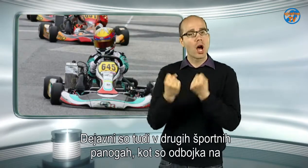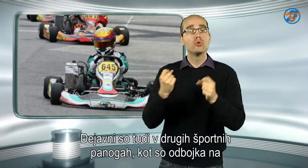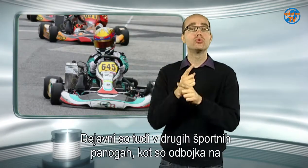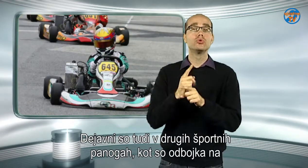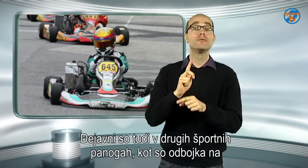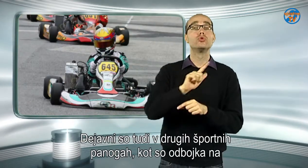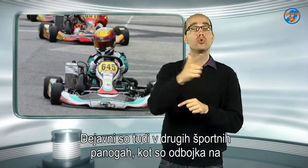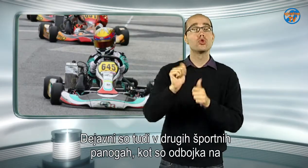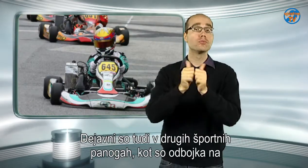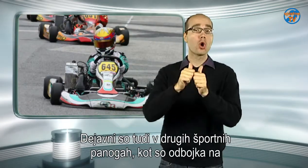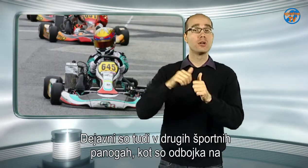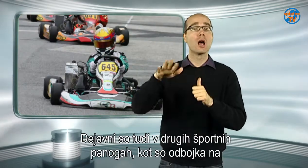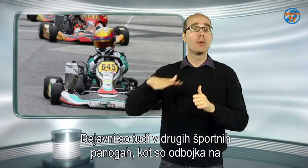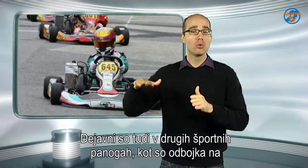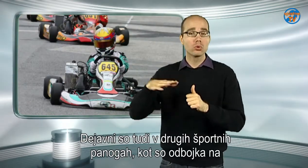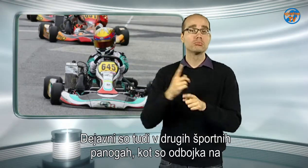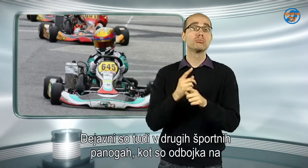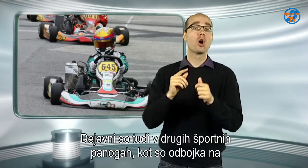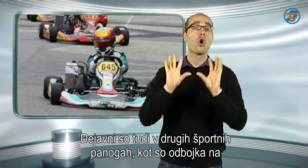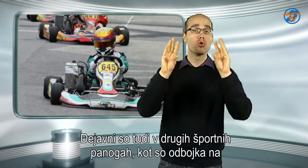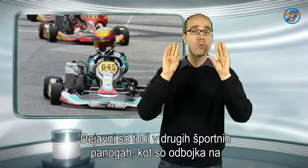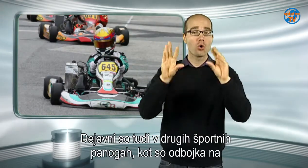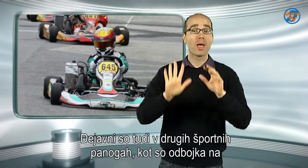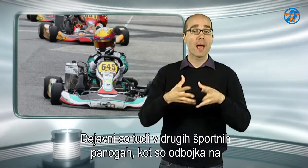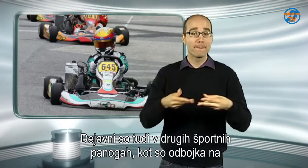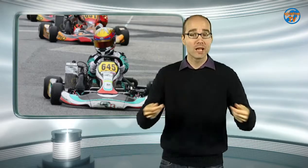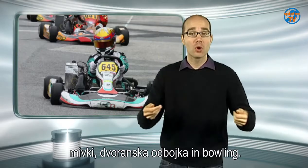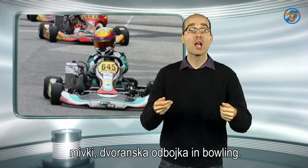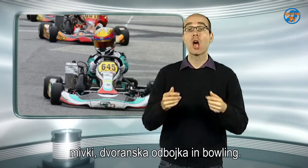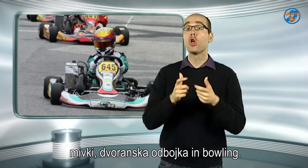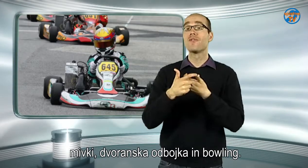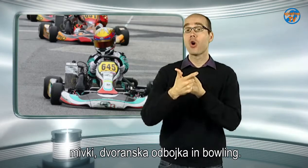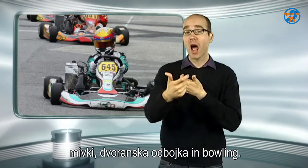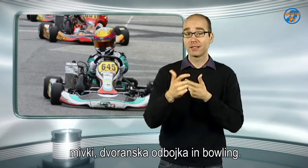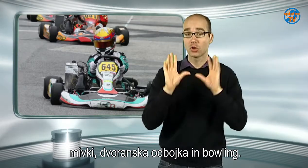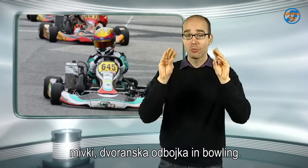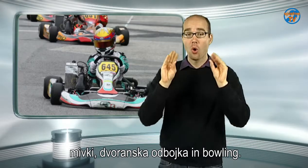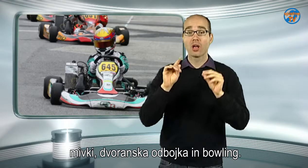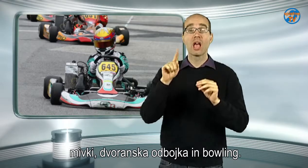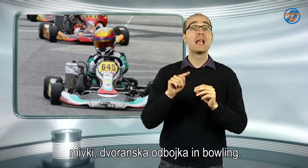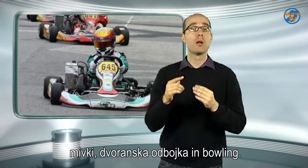Dejavni so tudi v drugih športnih panogah, kot so odbojka na mivki, dvoranska odbojka in